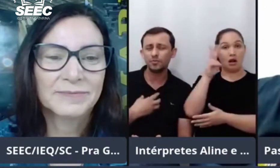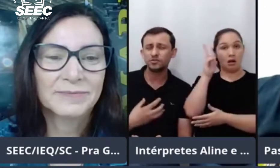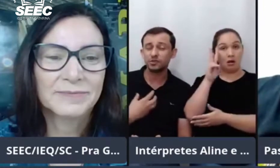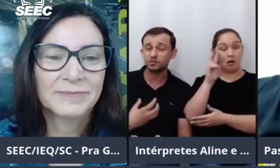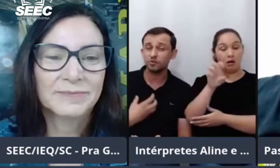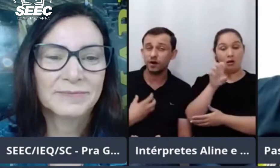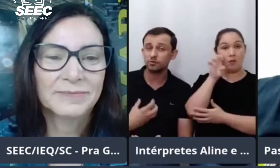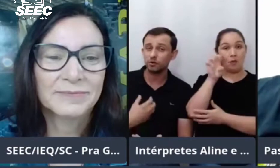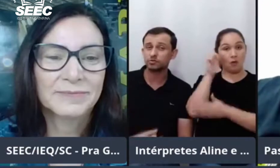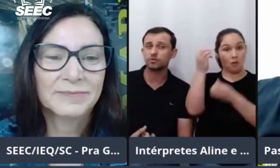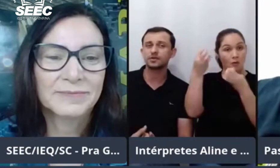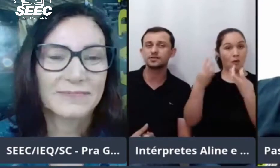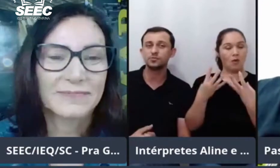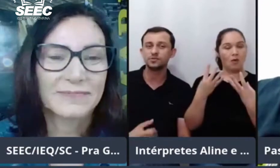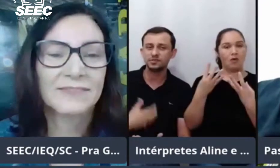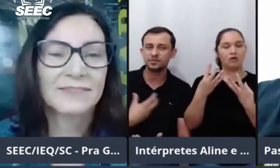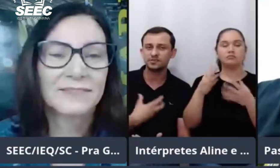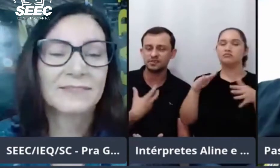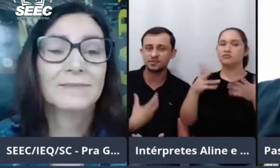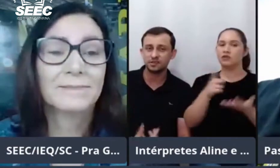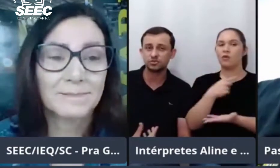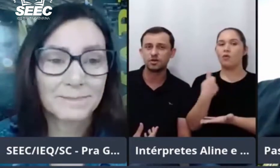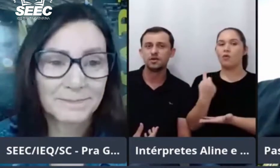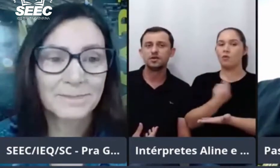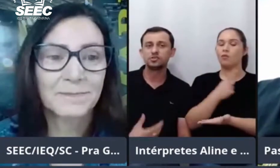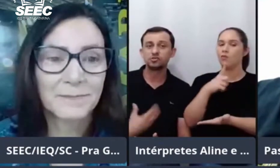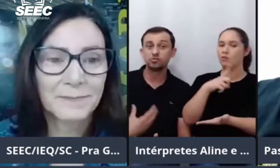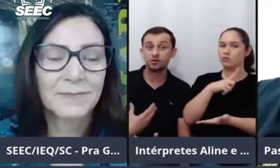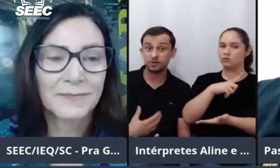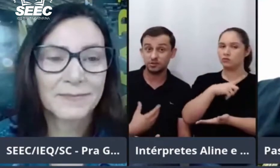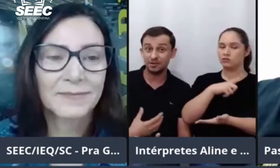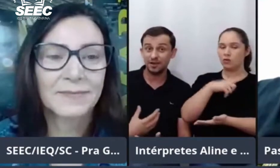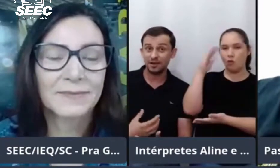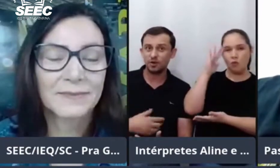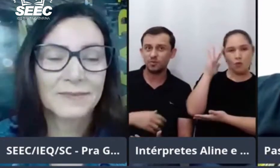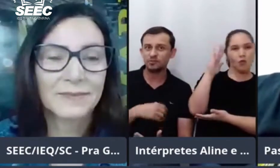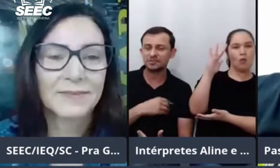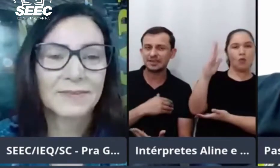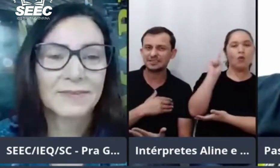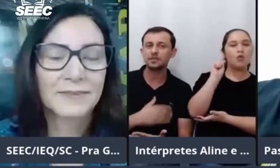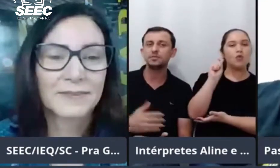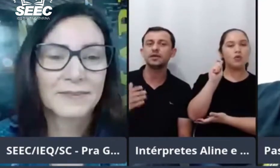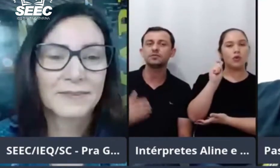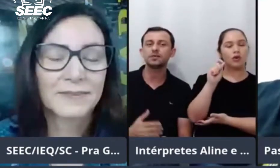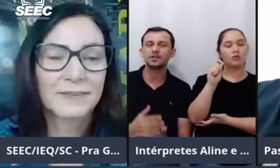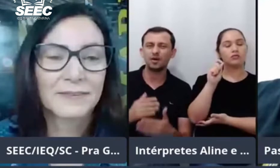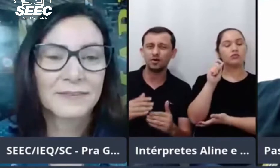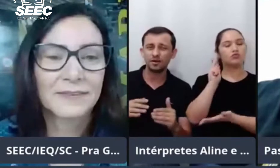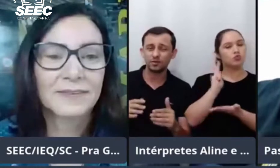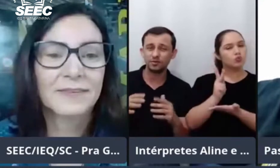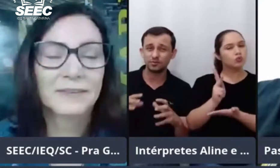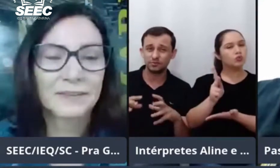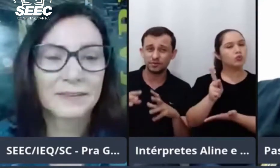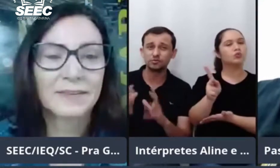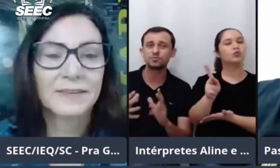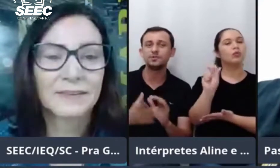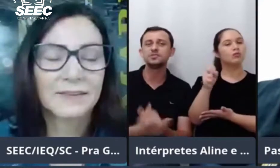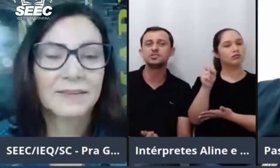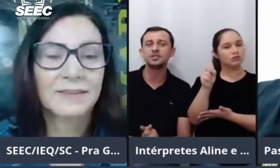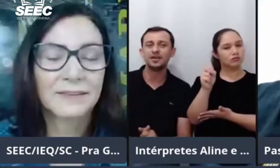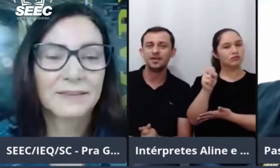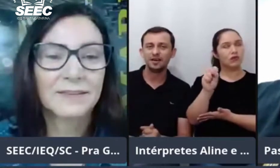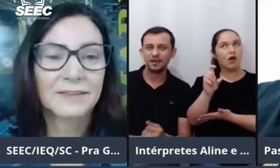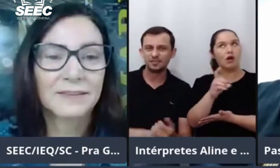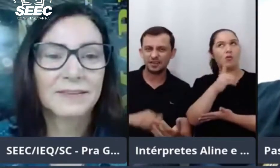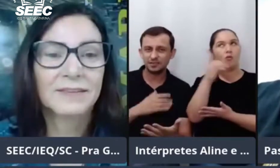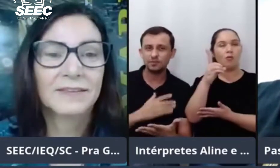que realmente a gente guardou no nosso coração, por isso que a gente tem esse desejo, esse sonho de realmente dar seguimento, a hora, quando Deus nos